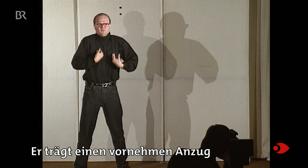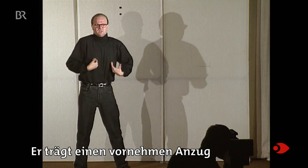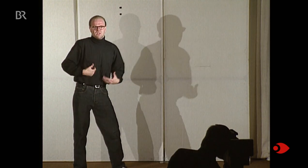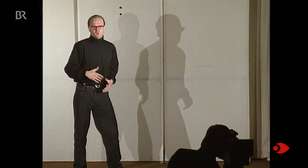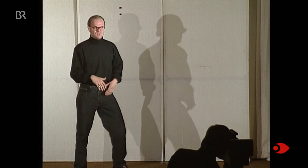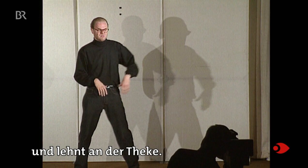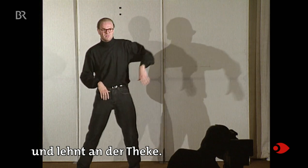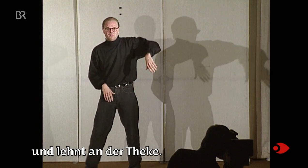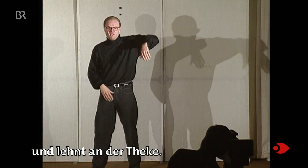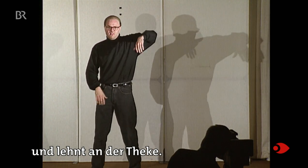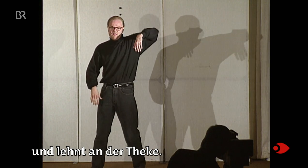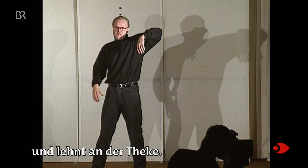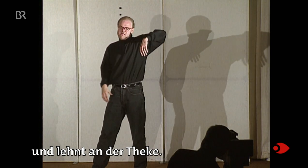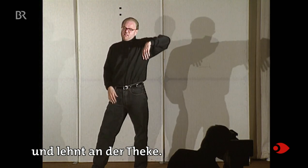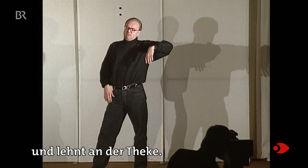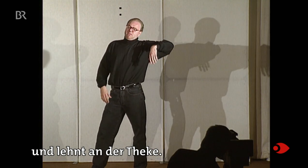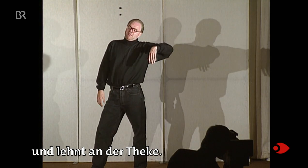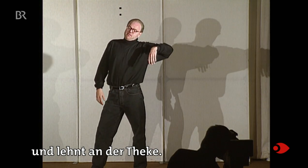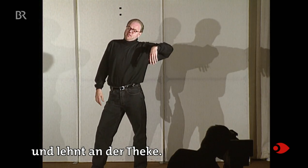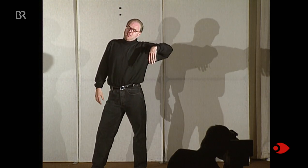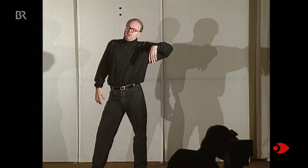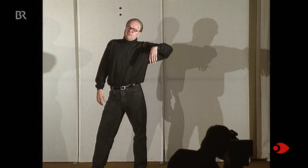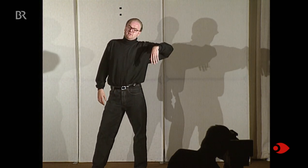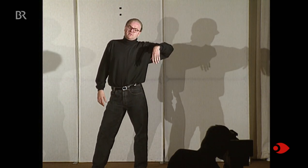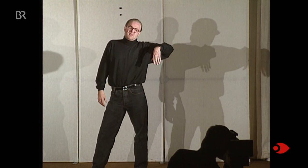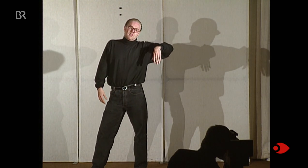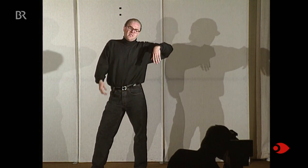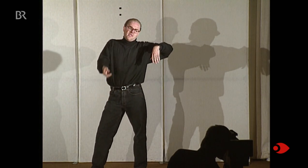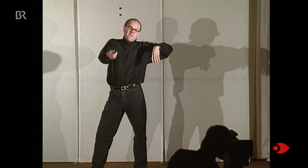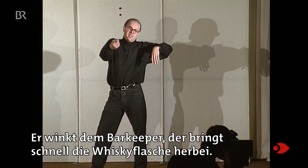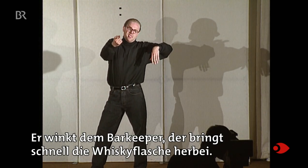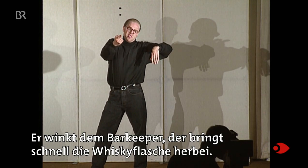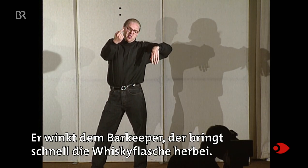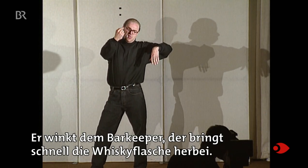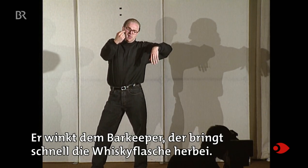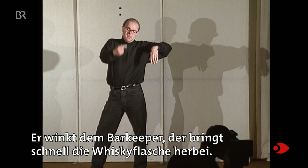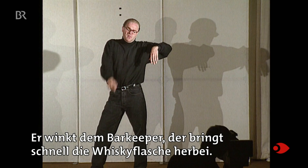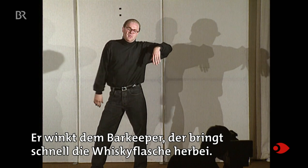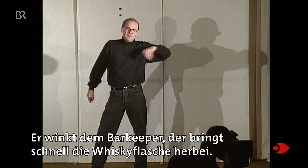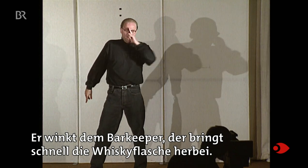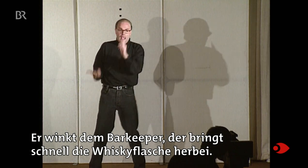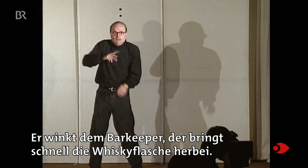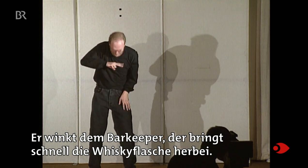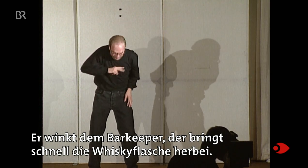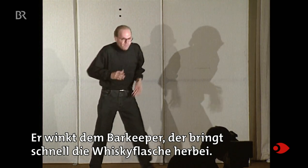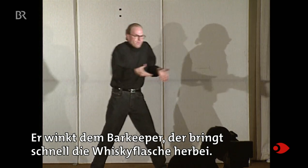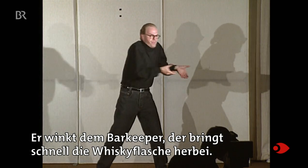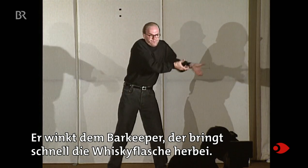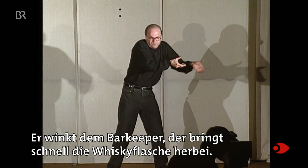und lehnt an der Theke. Er winkt dem Barkeeper, der bringt